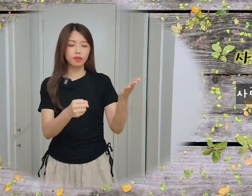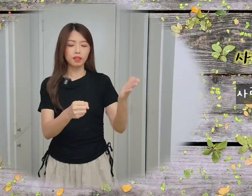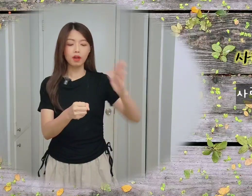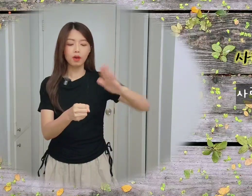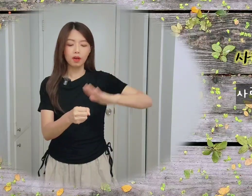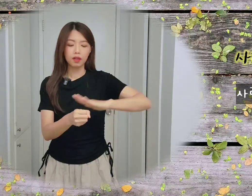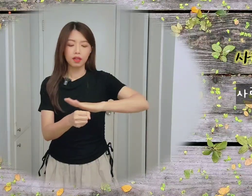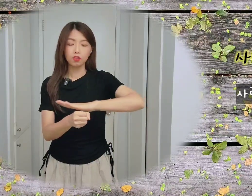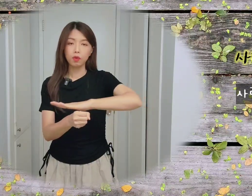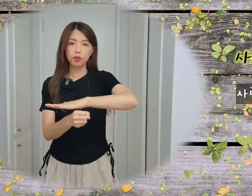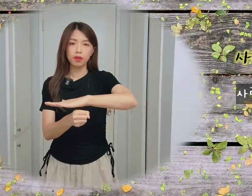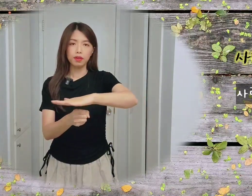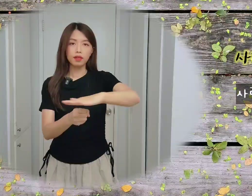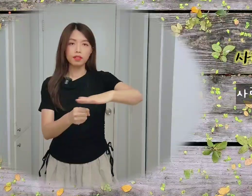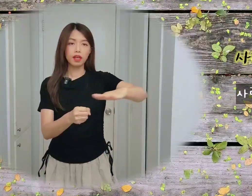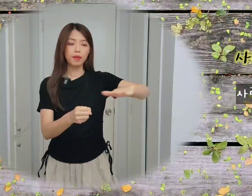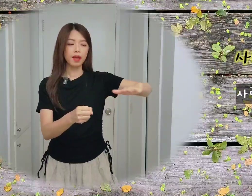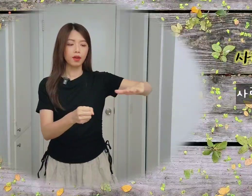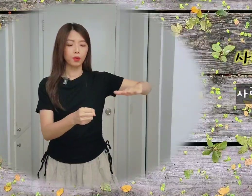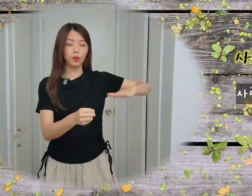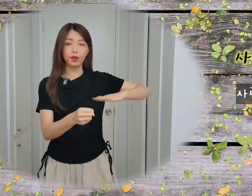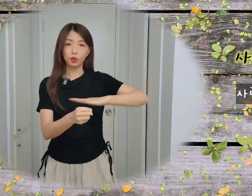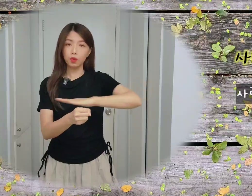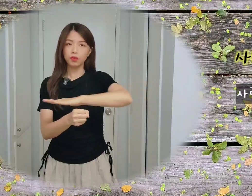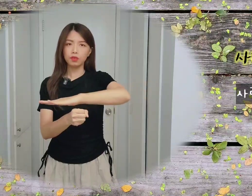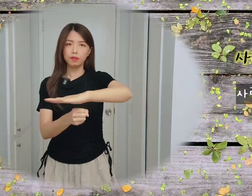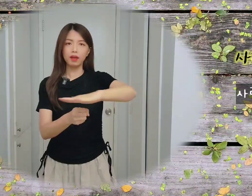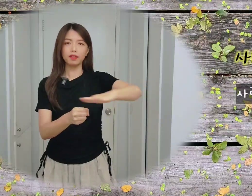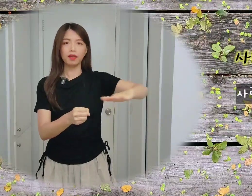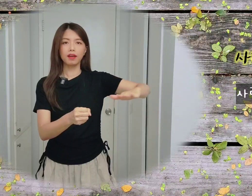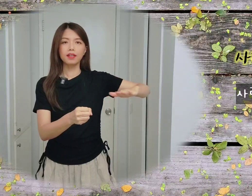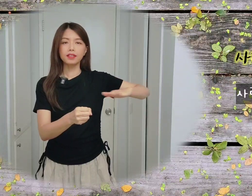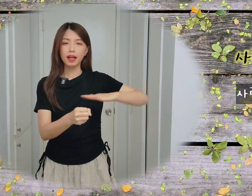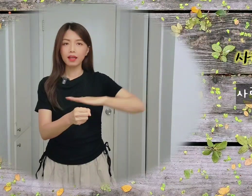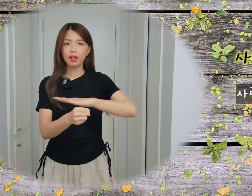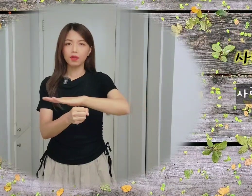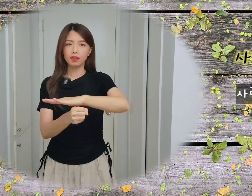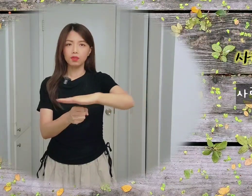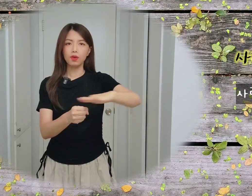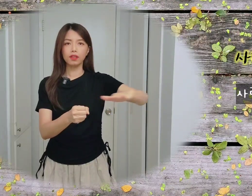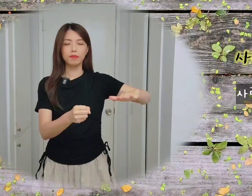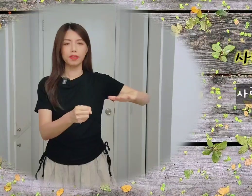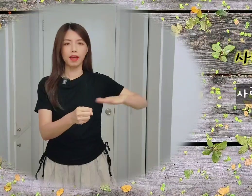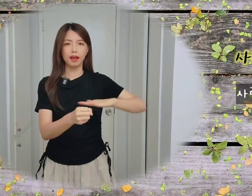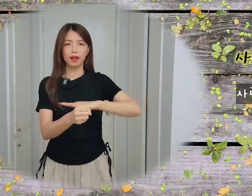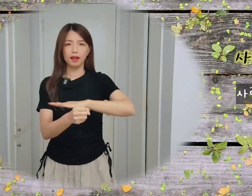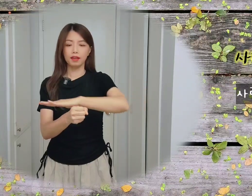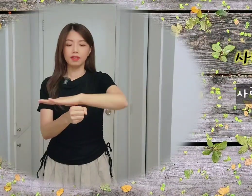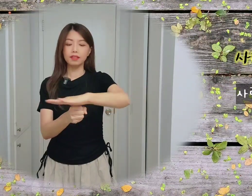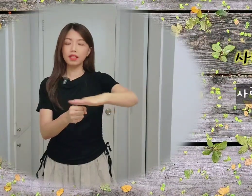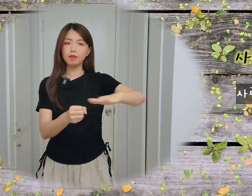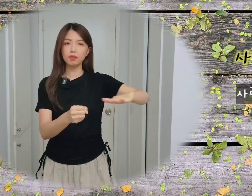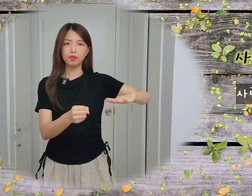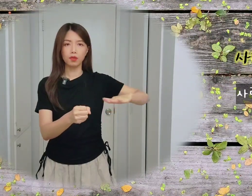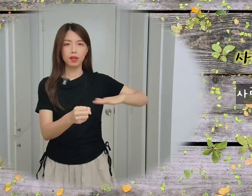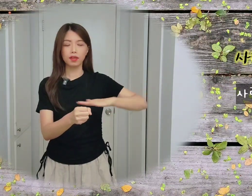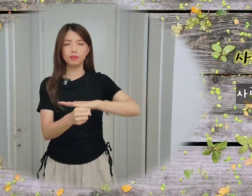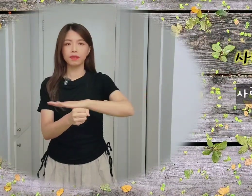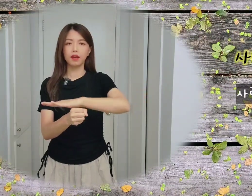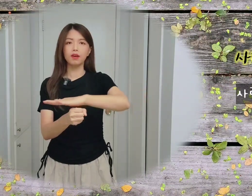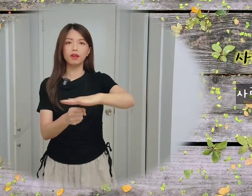손을 펴셔서 이 주먹 위를 시계 방향으로 이렇게 돌려주시면 사랑이라고 한 뜻의 수어가 됩니다. 이렇게 쓰다듬어